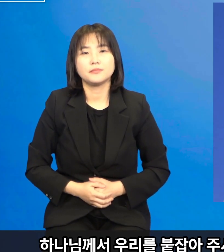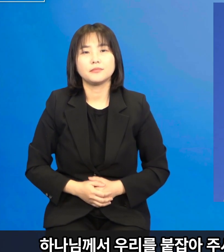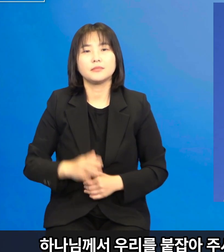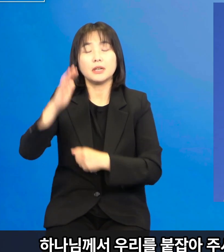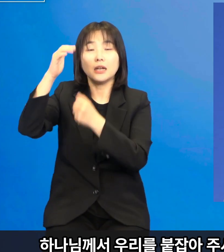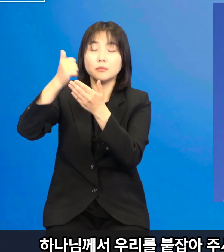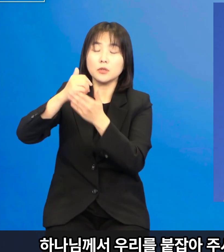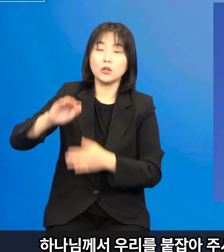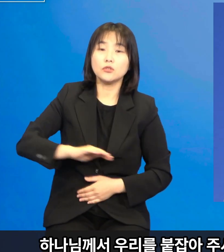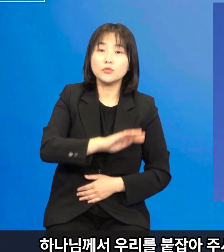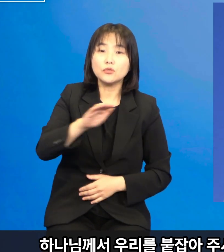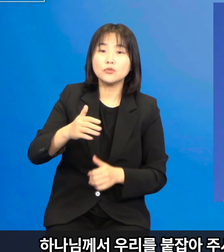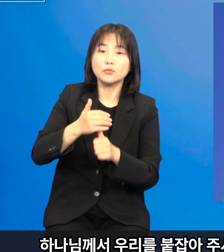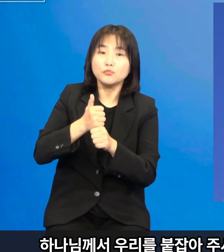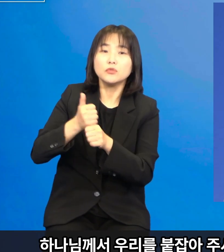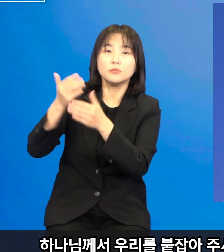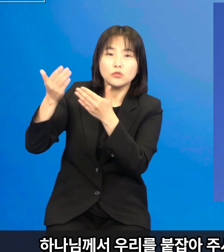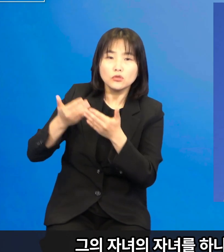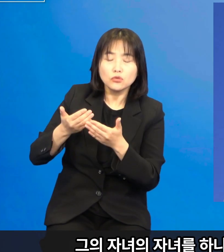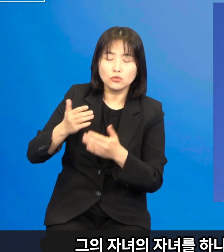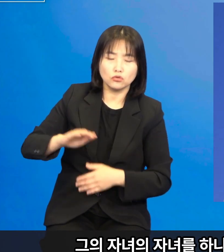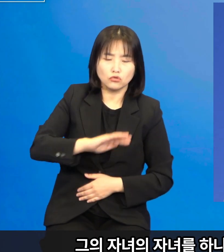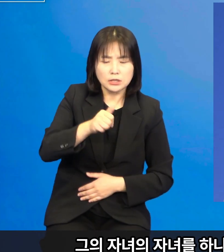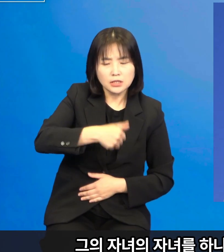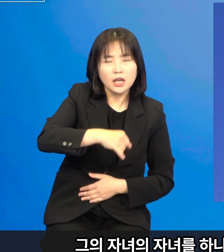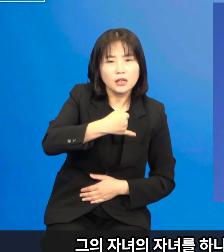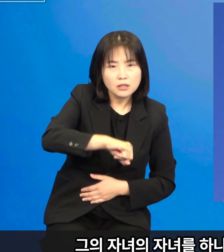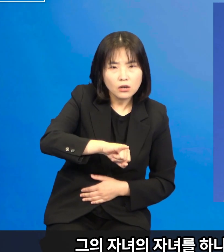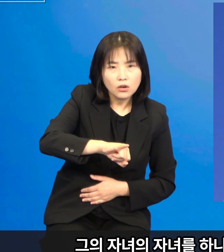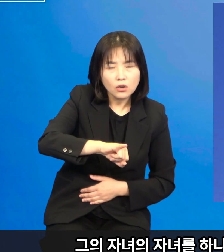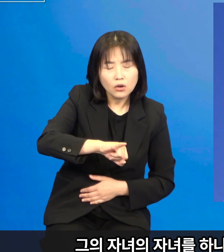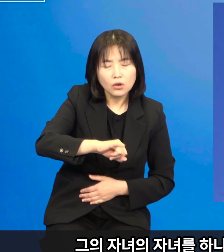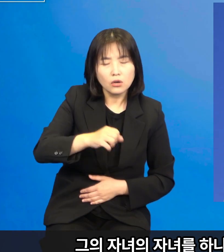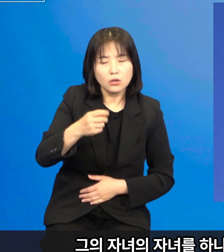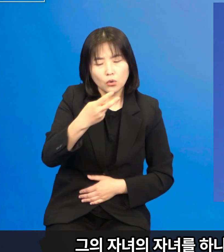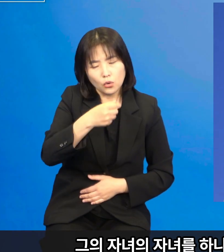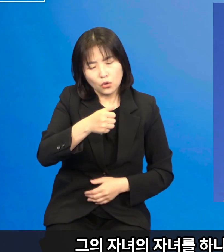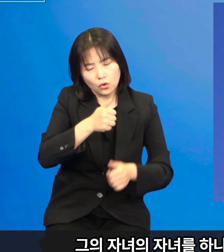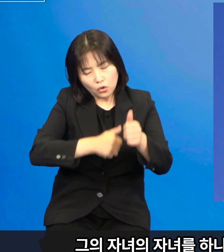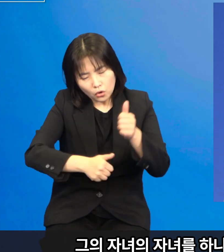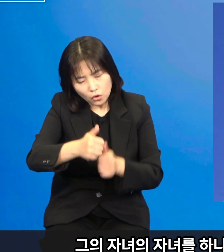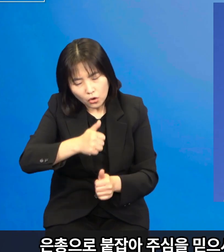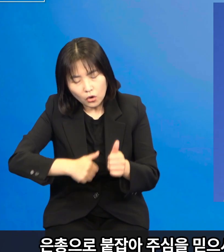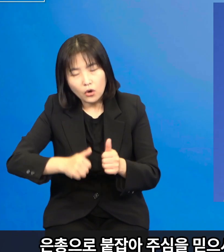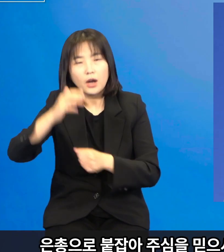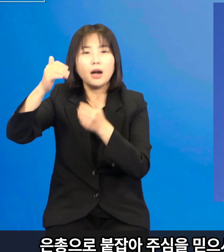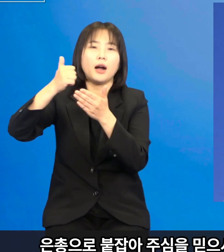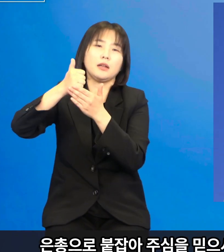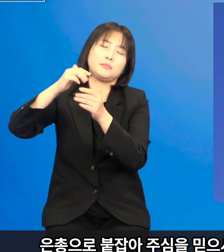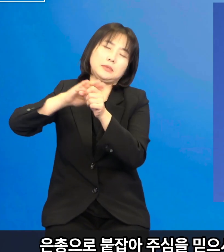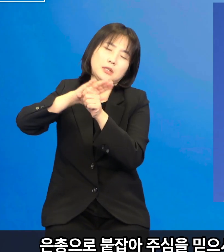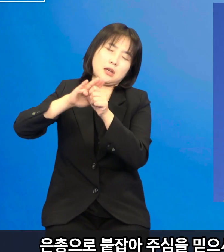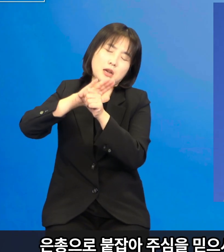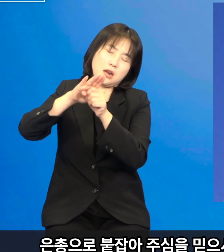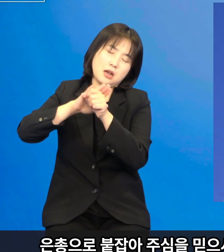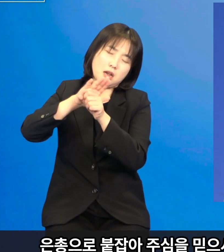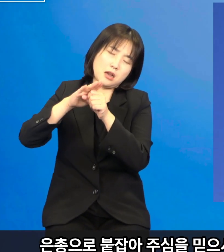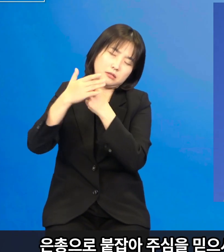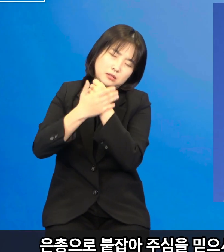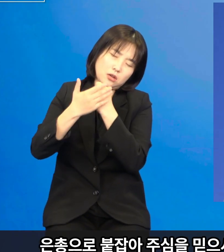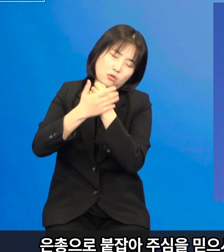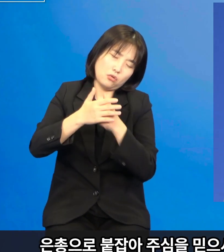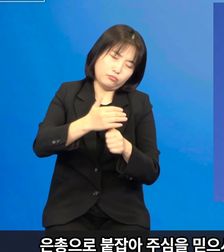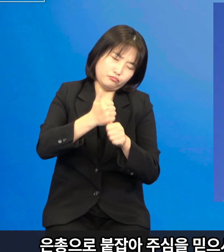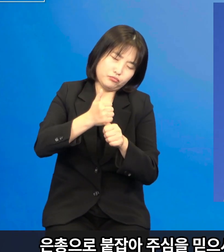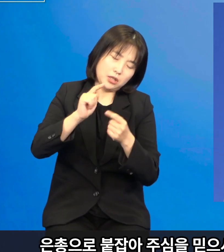하나님께서 우리를 붙잡아 주시고 하나님께서 우리의 자녀를, 그의 자녀의 자녀를 하나님의 변치 않는 사랑으로, 은총으로 붙잡아